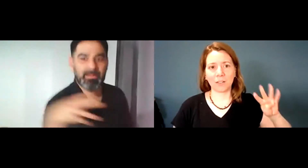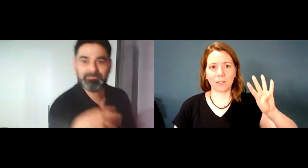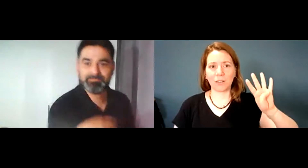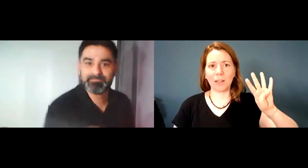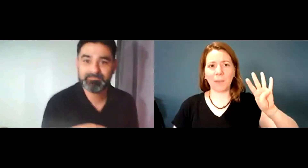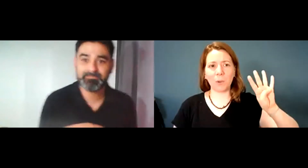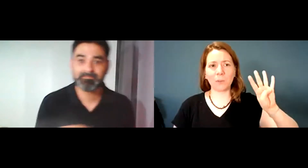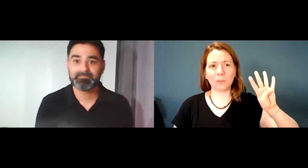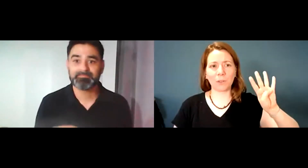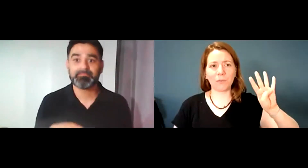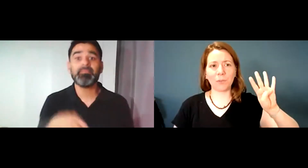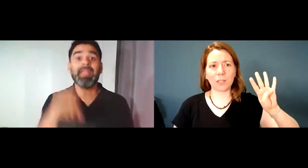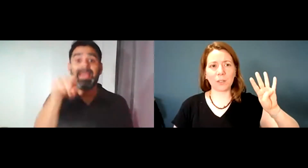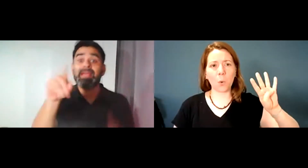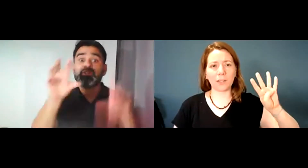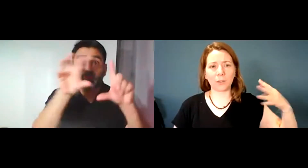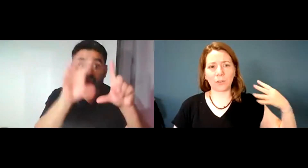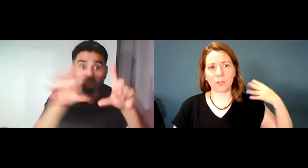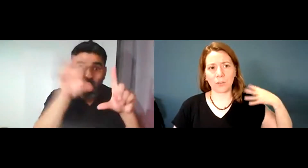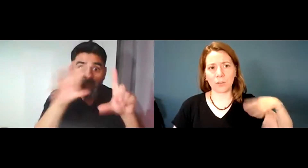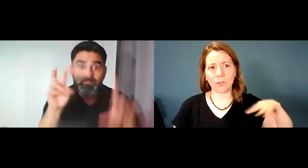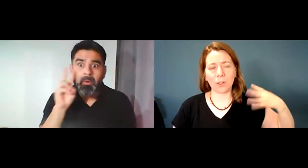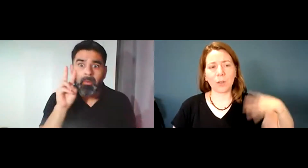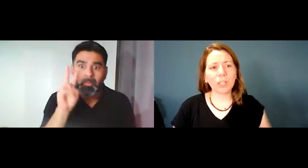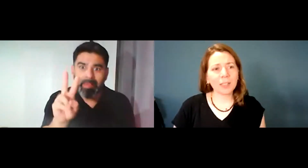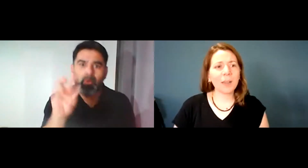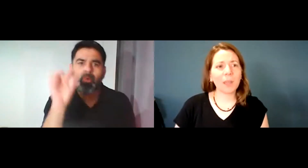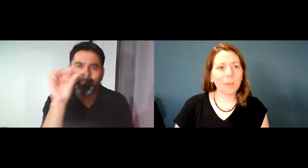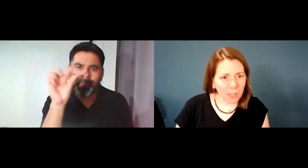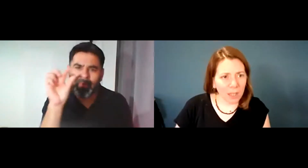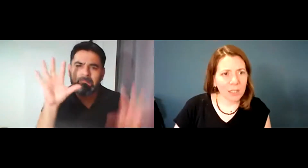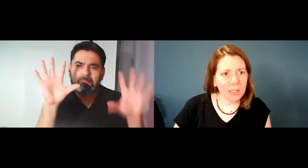Con la mano en configuración 4. Porque también vi en el Zoom,